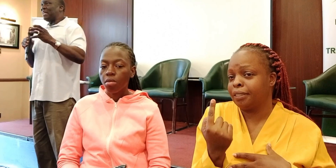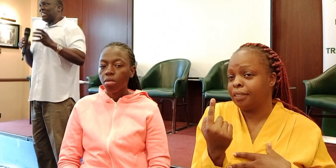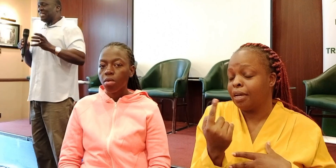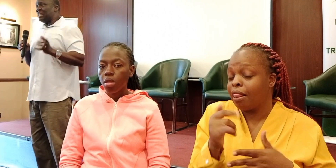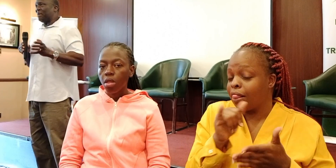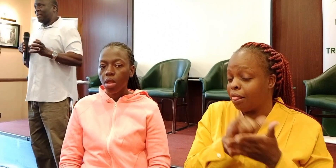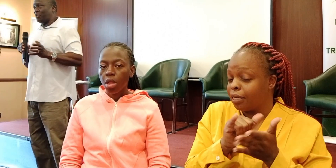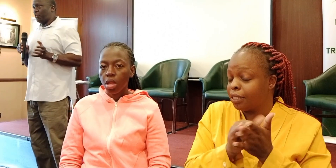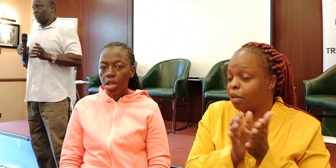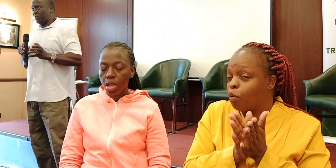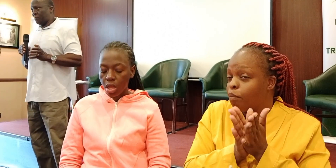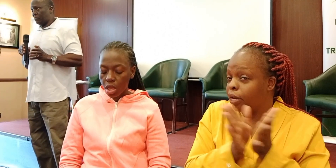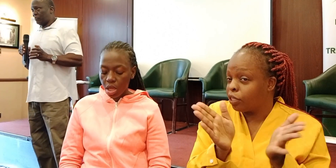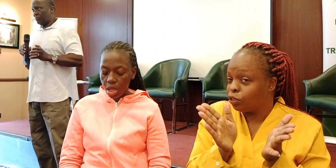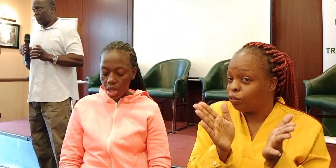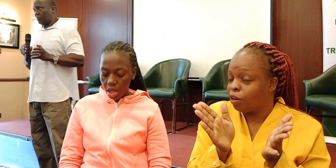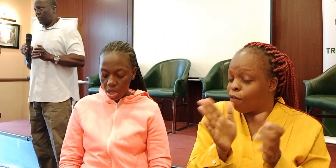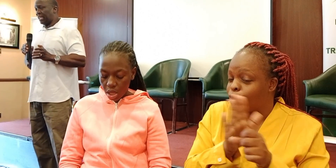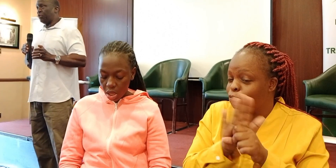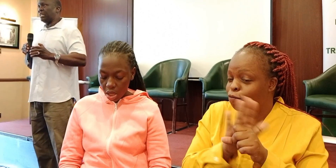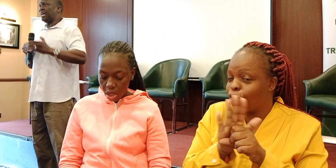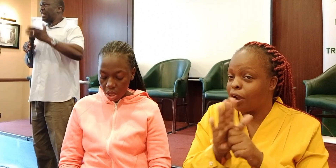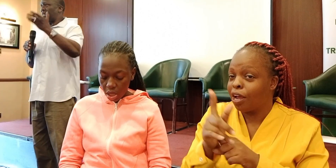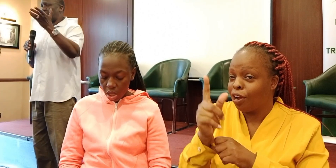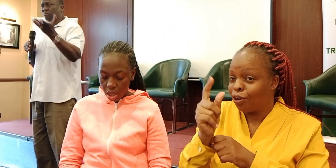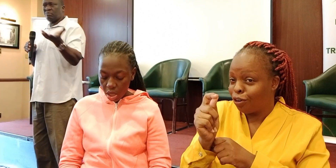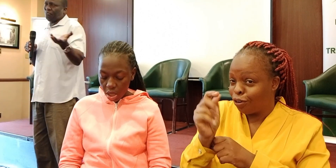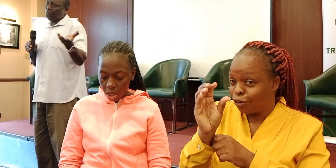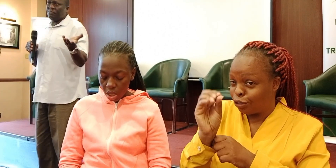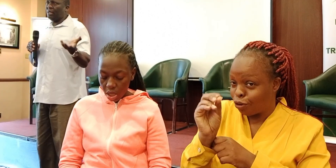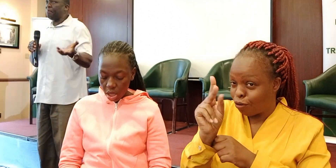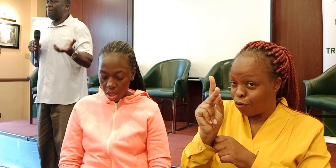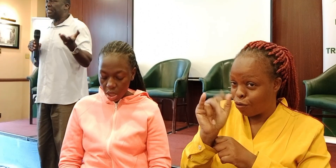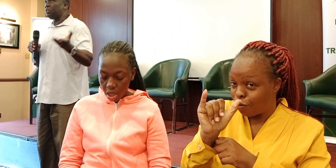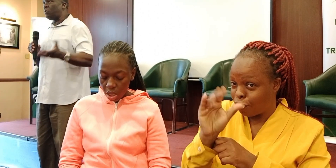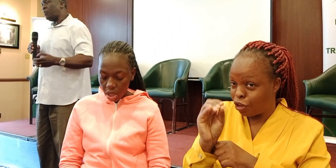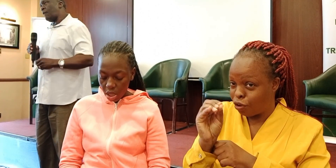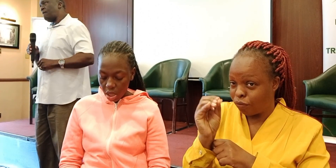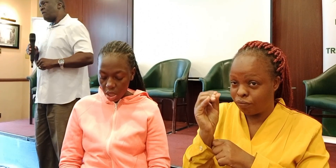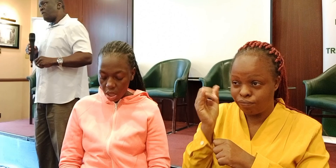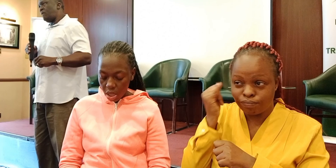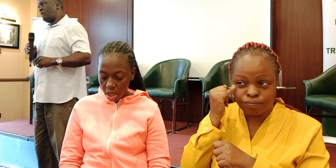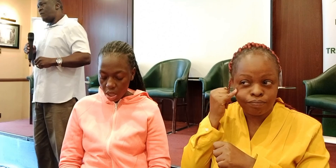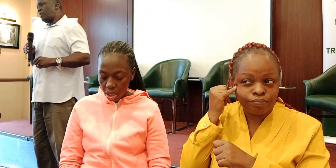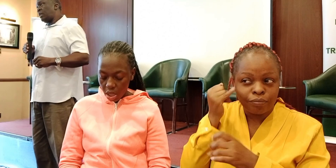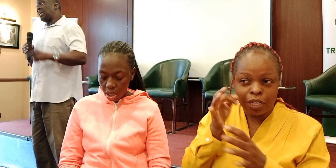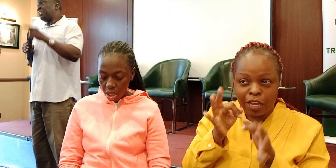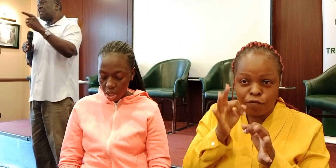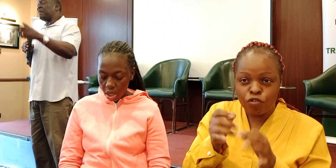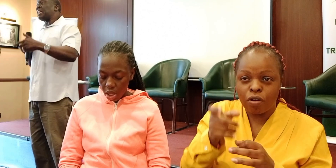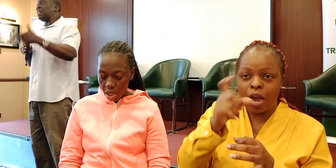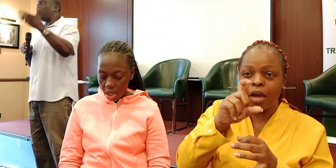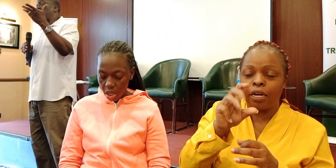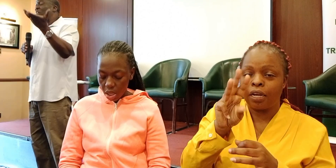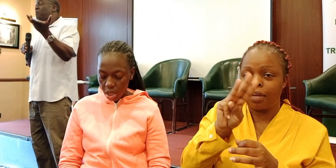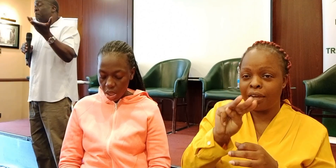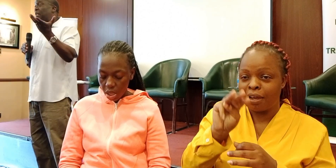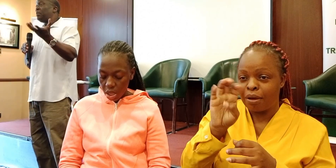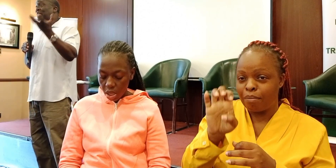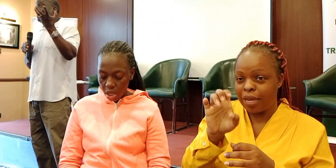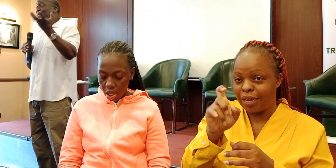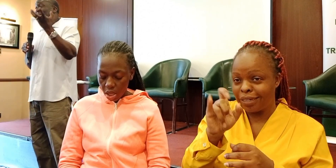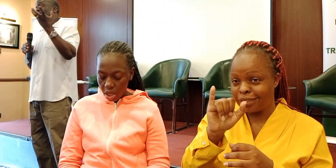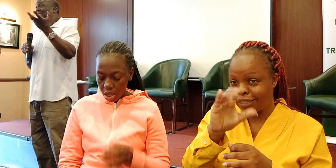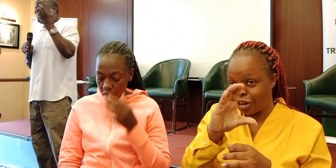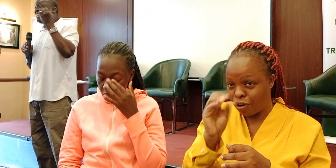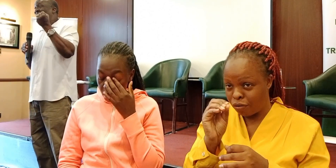ndio population nzima ya Tokyo. Tena ukichanganya na labda Mexico, Kinshasa pekee kina watu